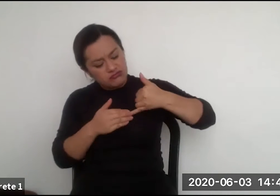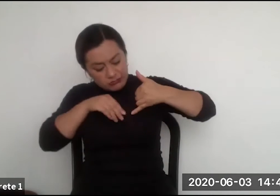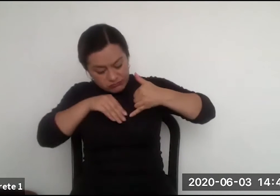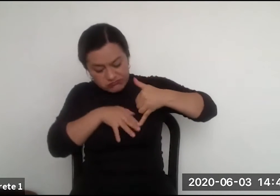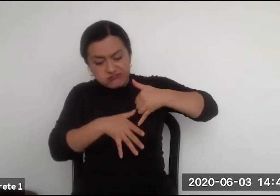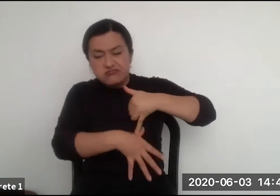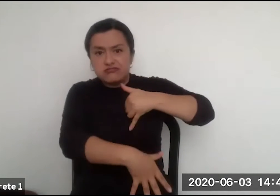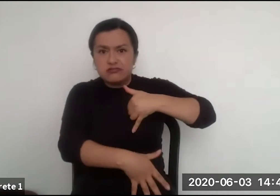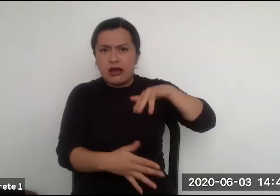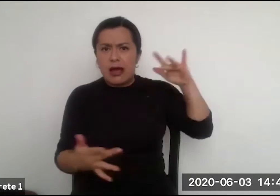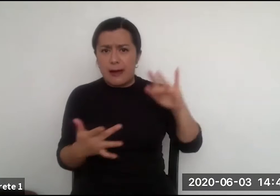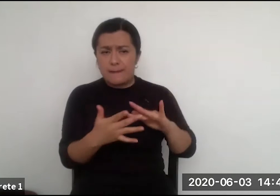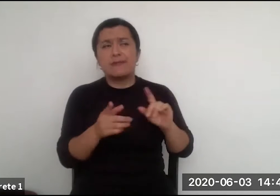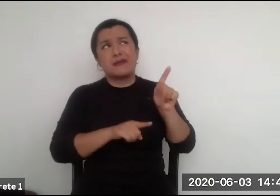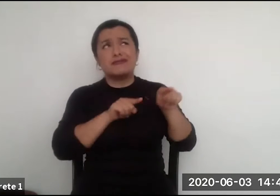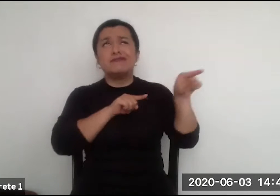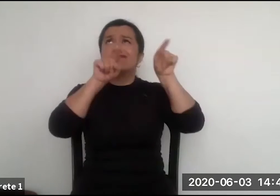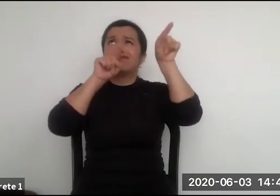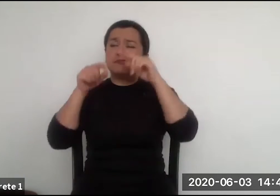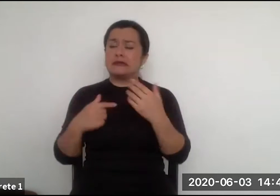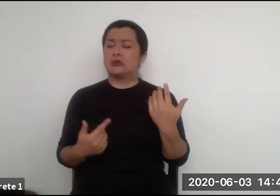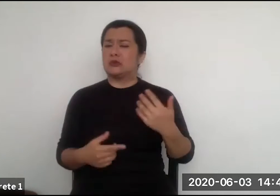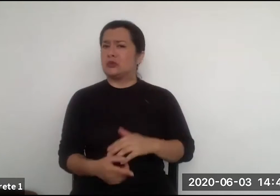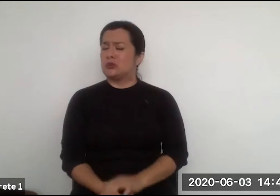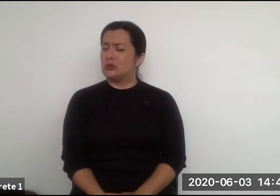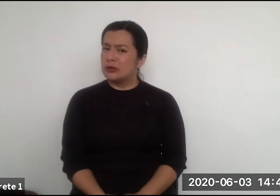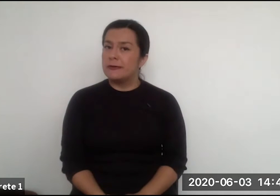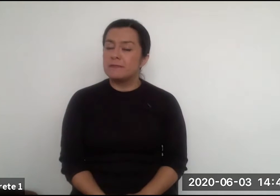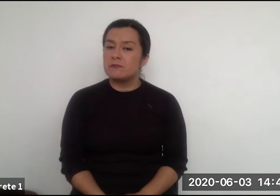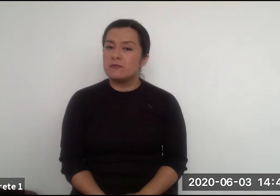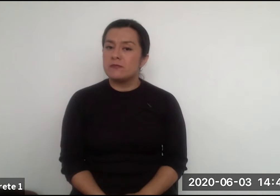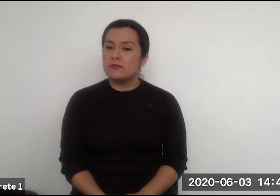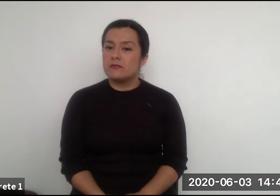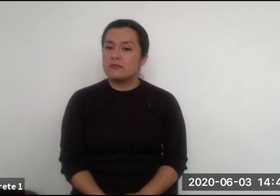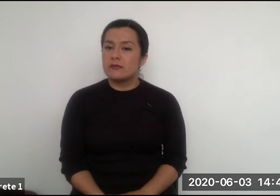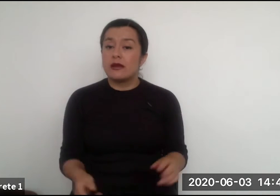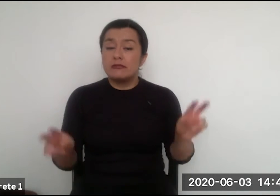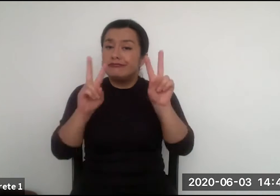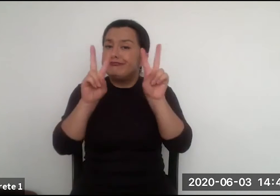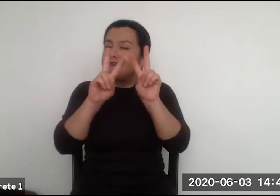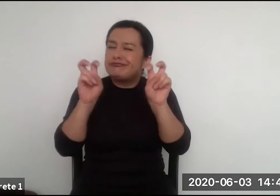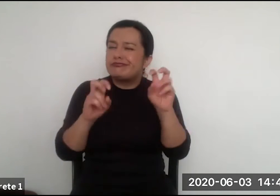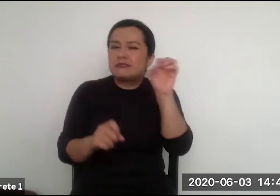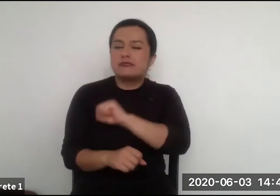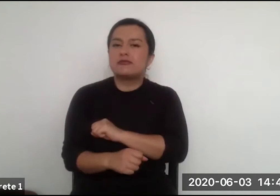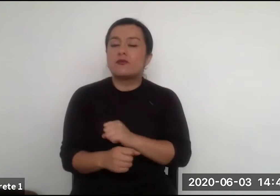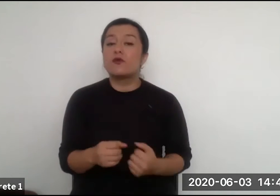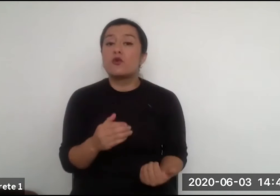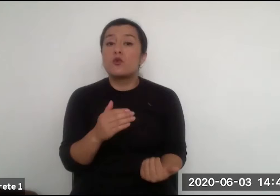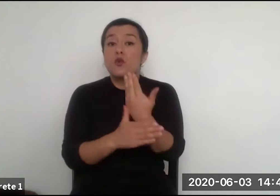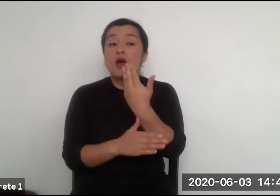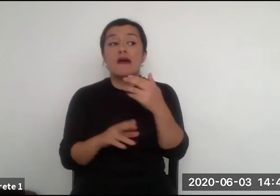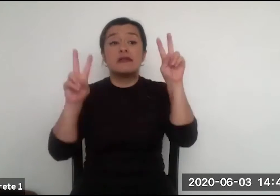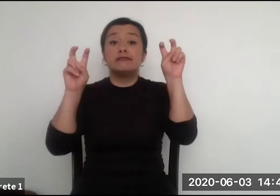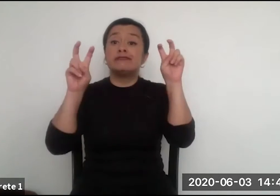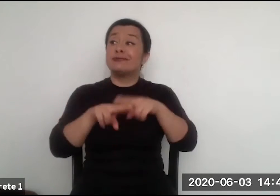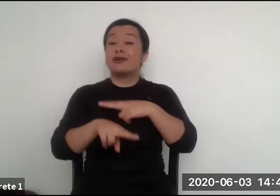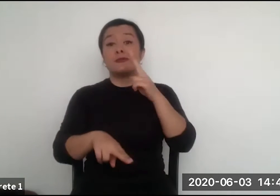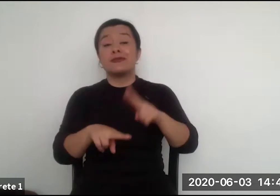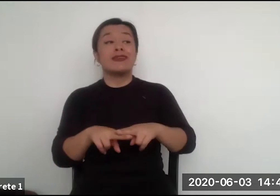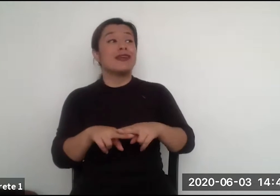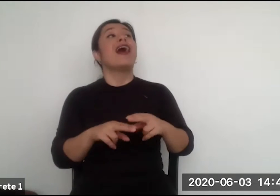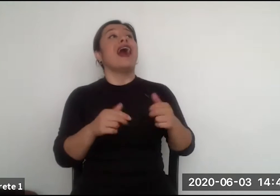todo caso, el planteamiento sería que esta nueva normalidad funciona como un confinamiento ideológico.